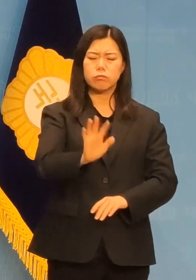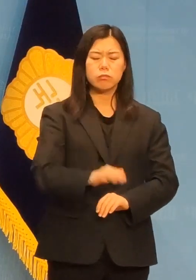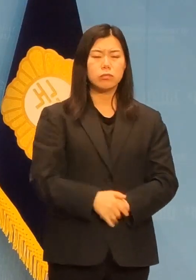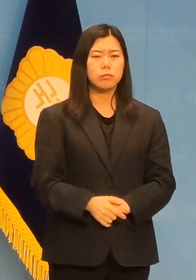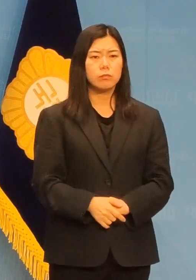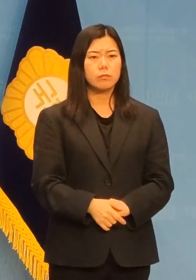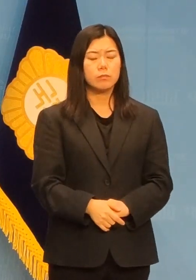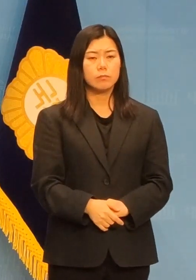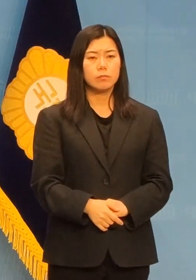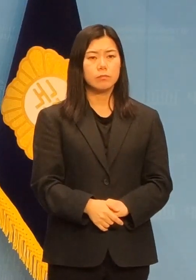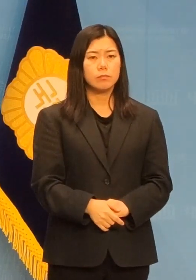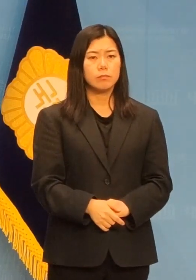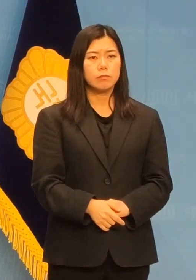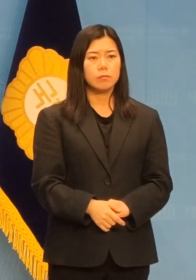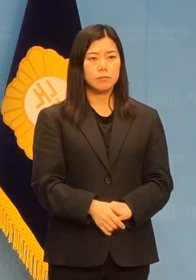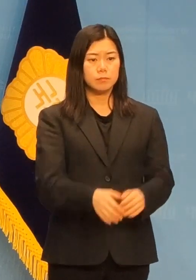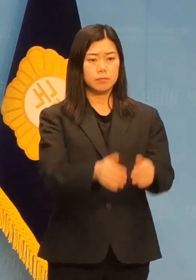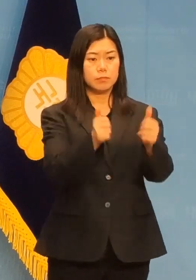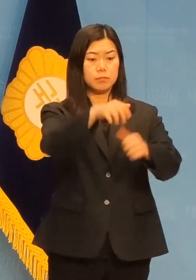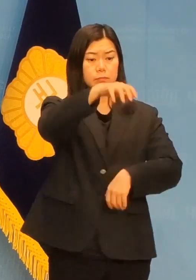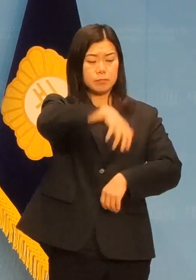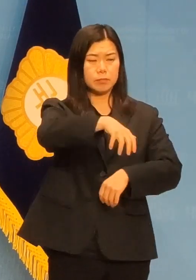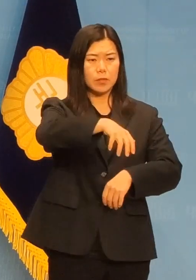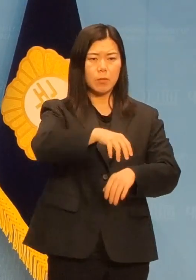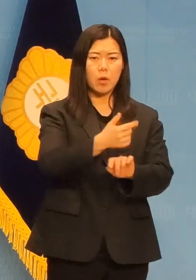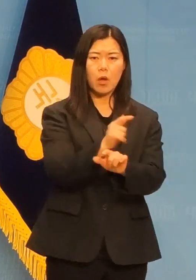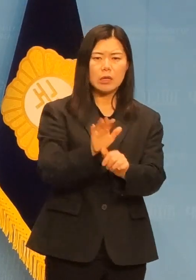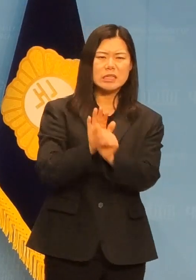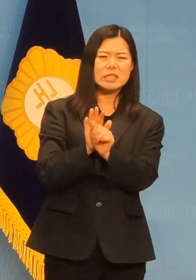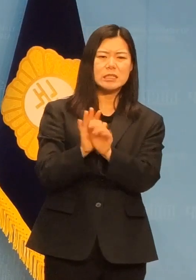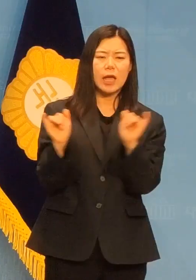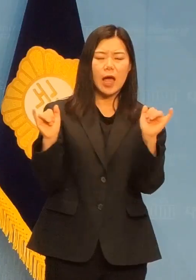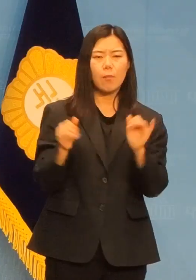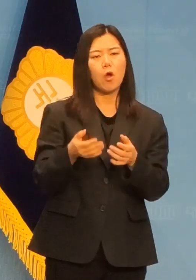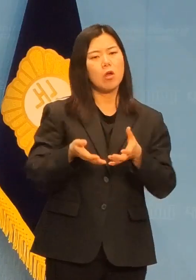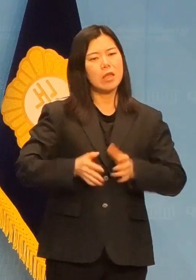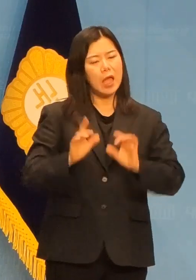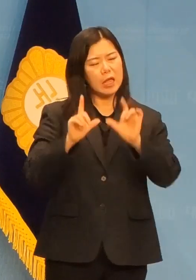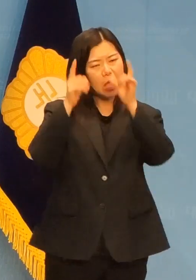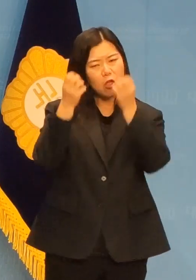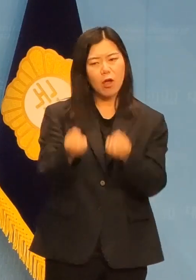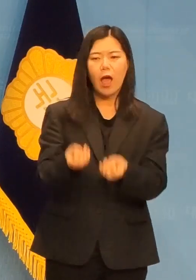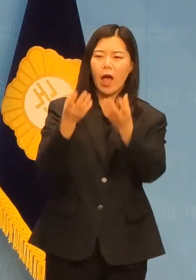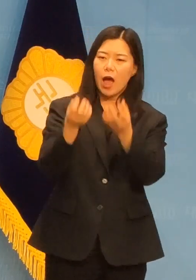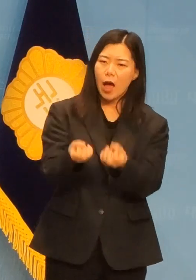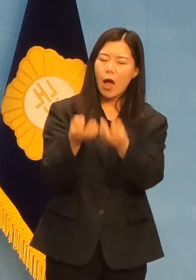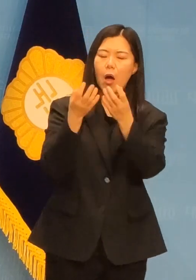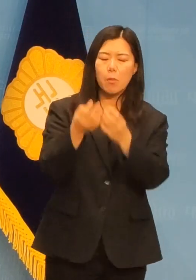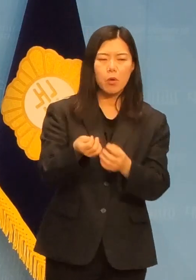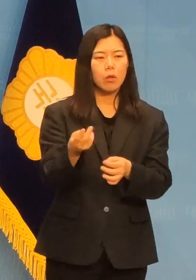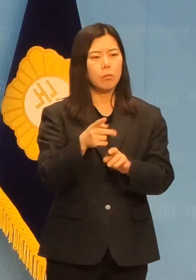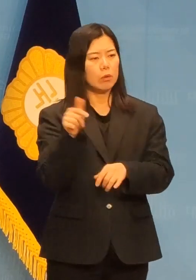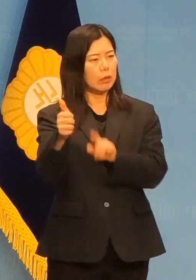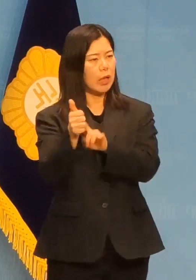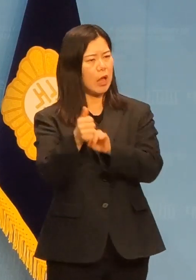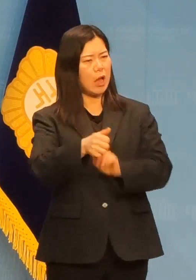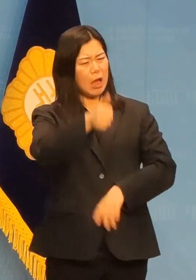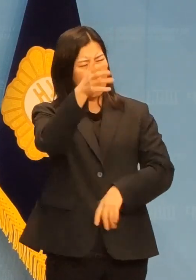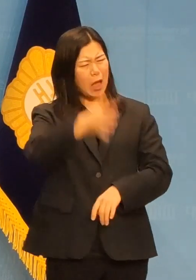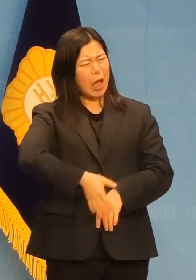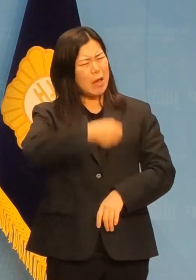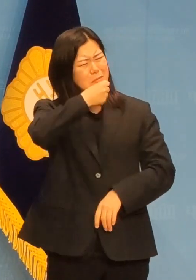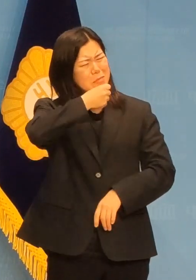아닙니다. 법정에서 벌어진 일부 지지자들의 생일 축하 소동과 피고인의 반복된